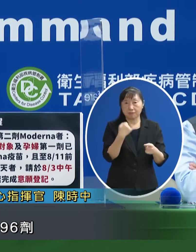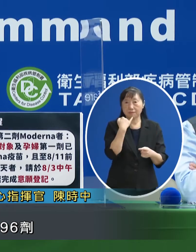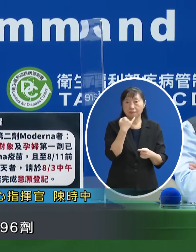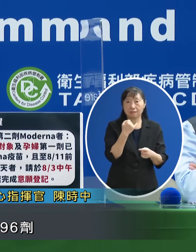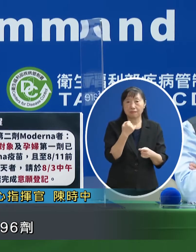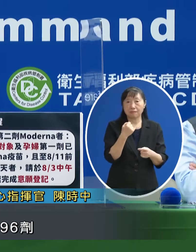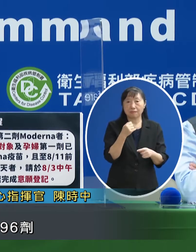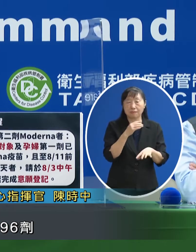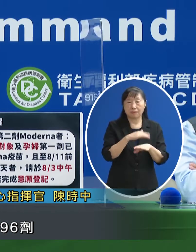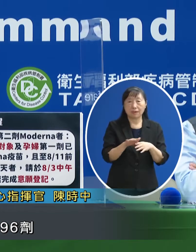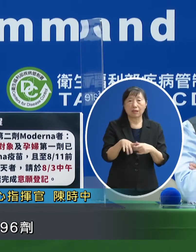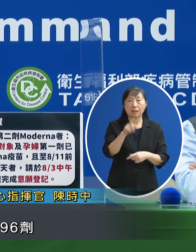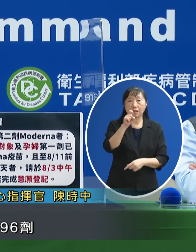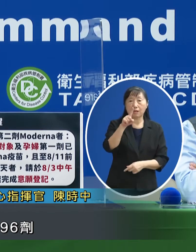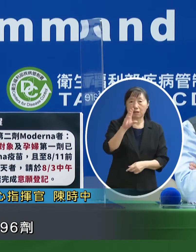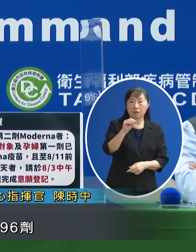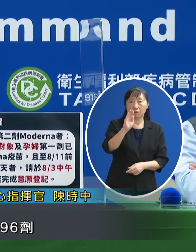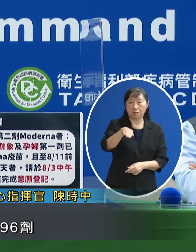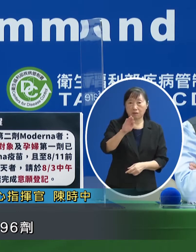会发出